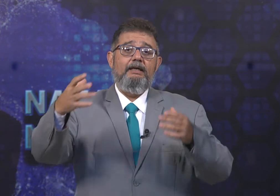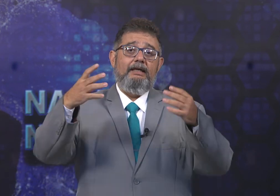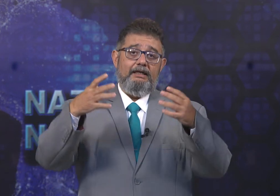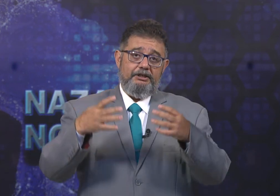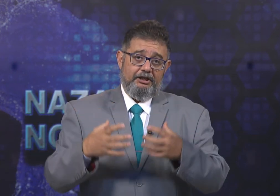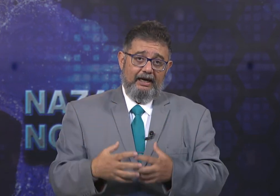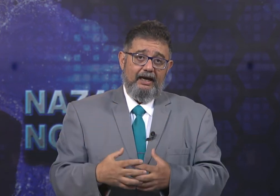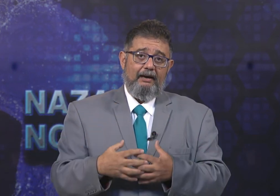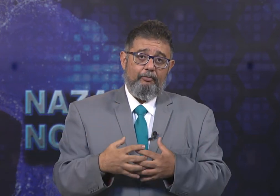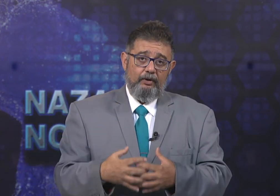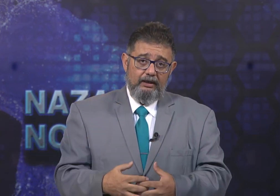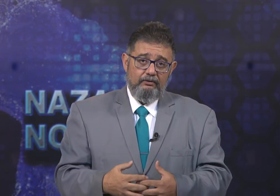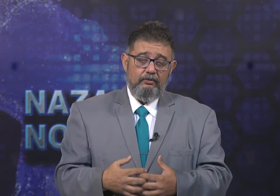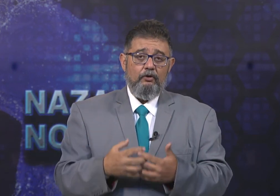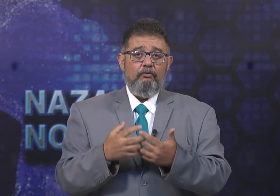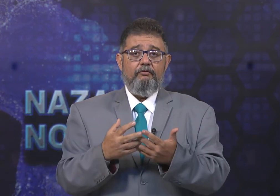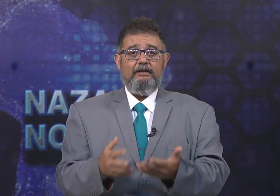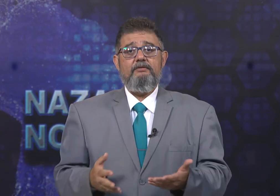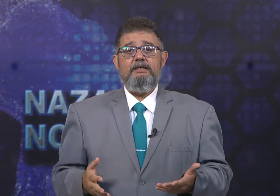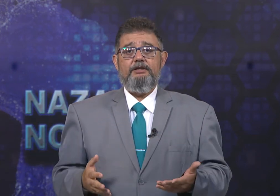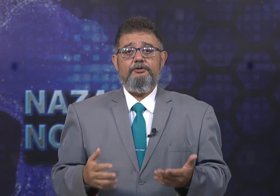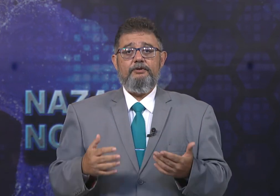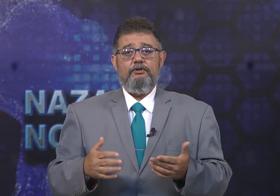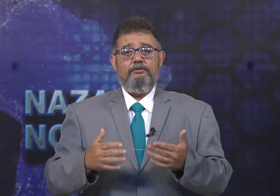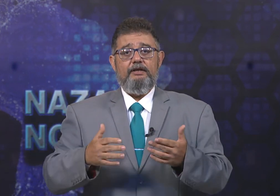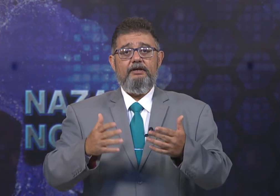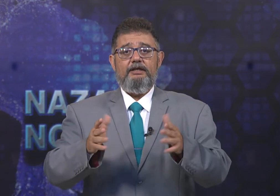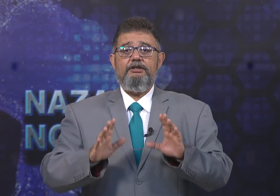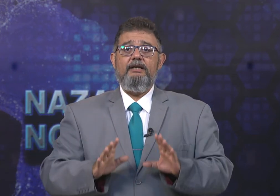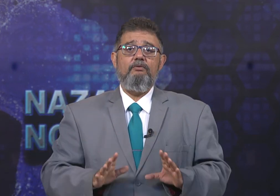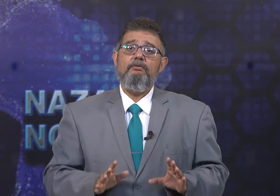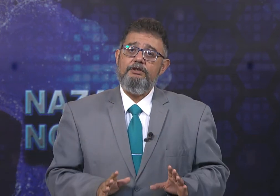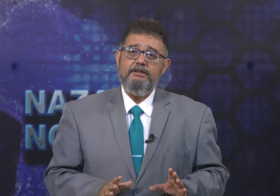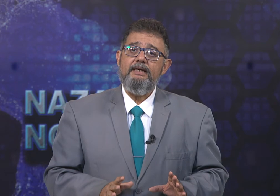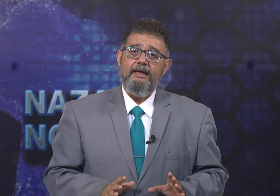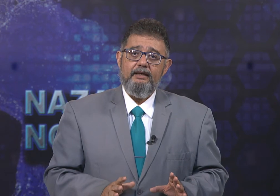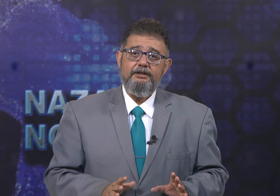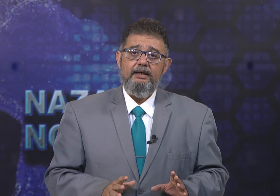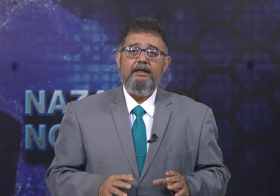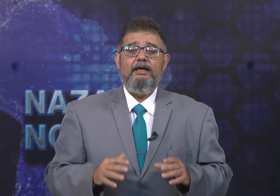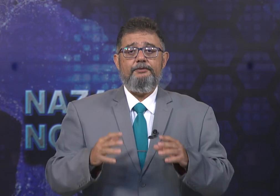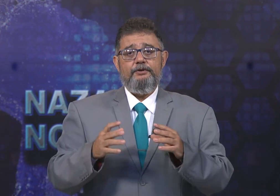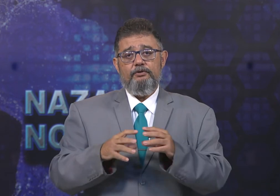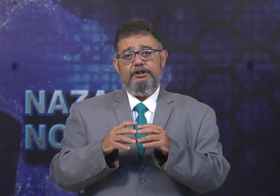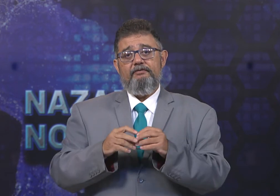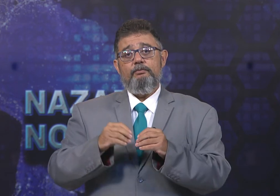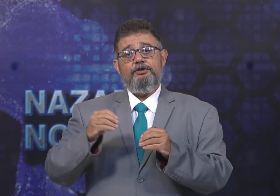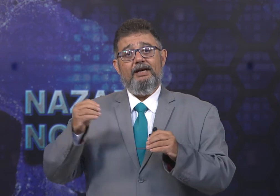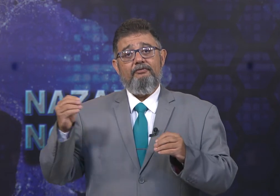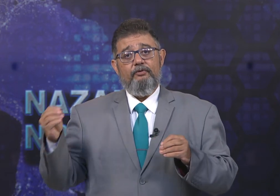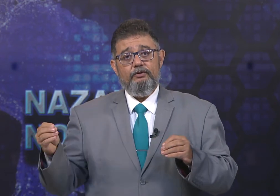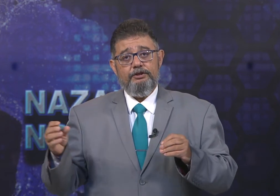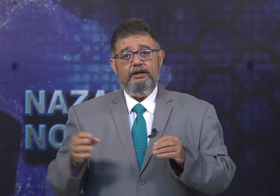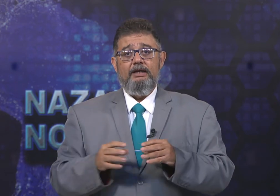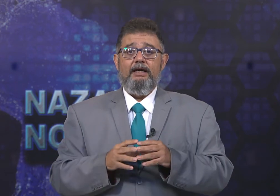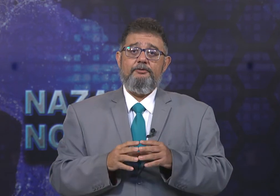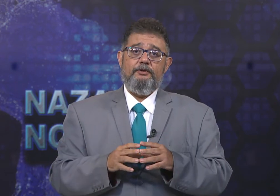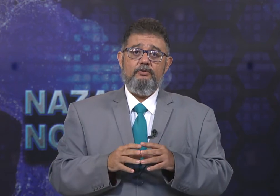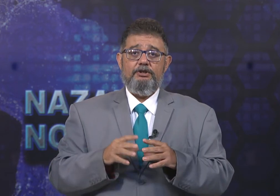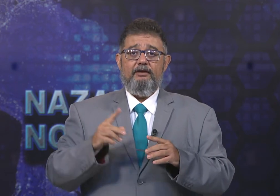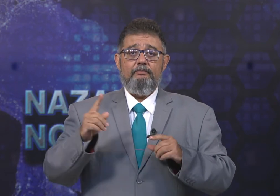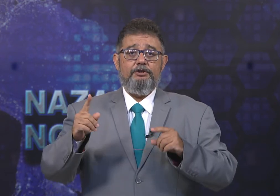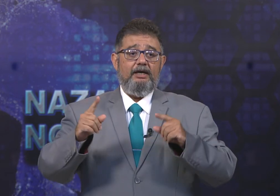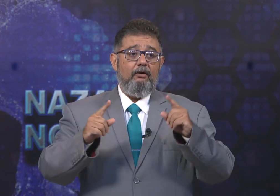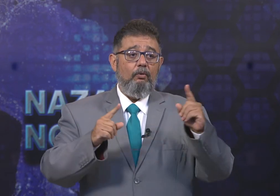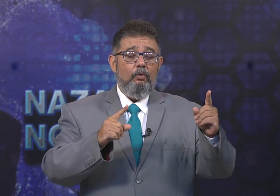crime, está apurando. O fato é o seguinte. As pessoas não devem acreditar em tudo que dizem a elas. As pessoas devem buscar a fonte. As